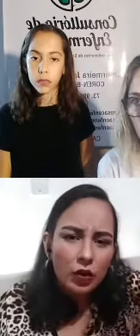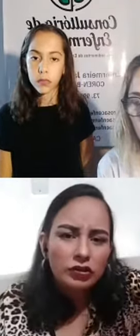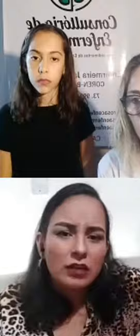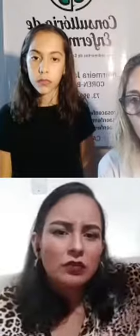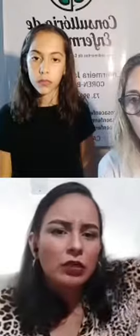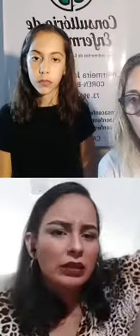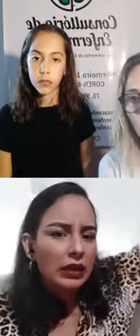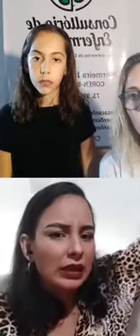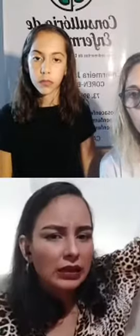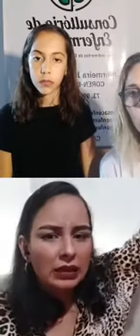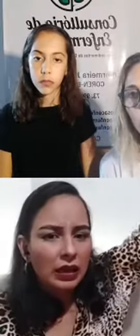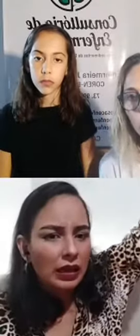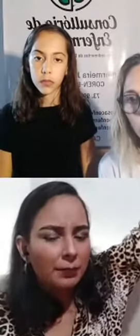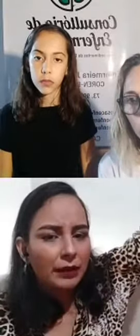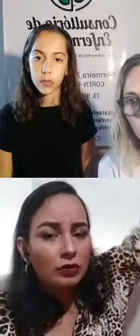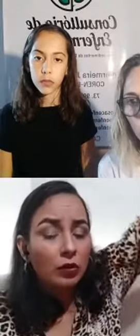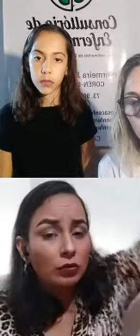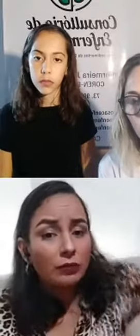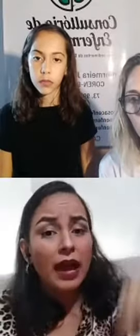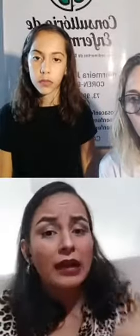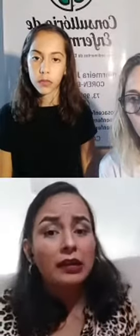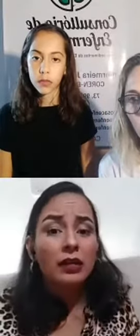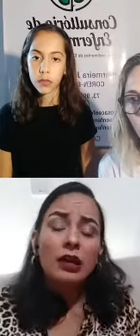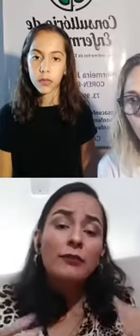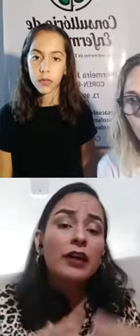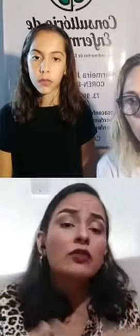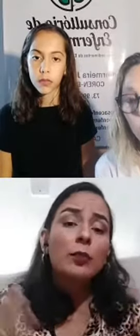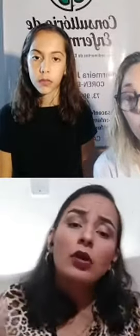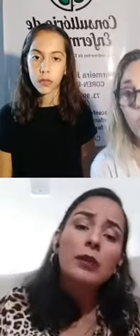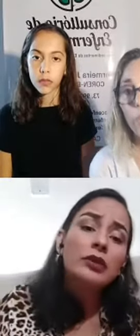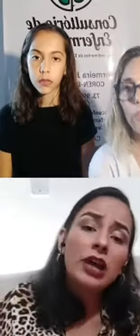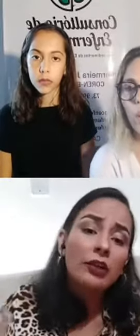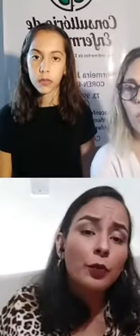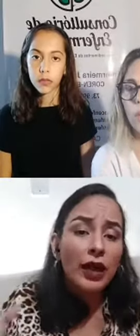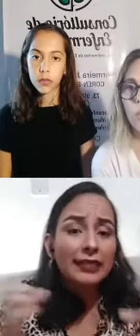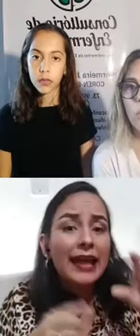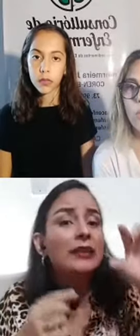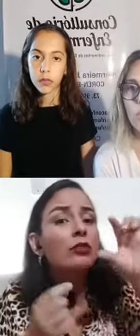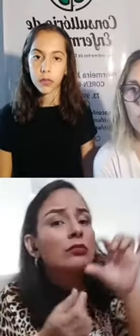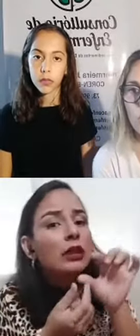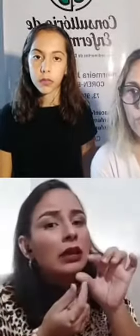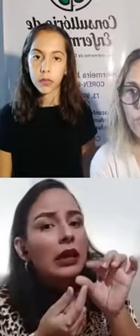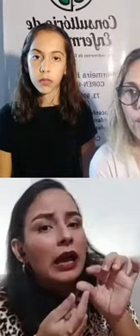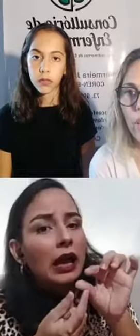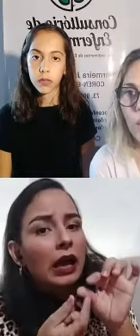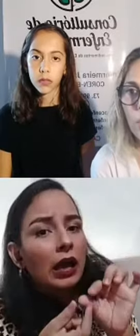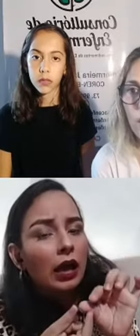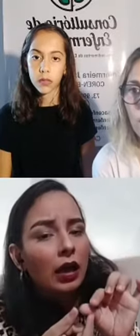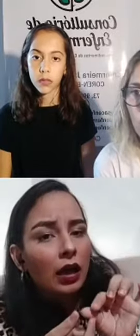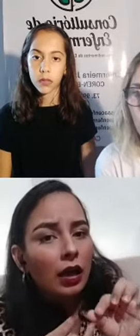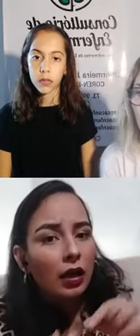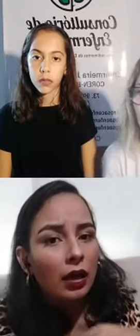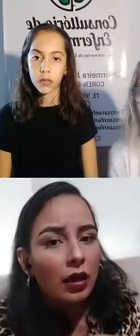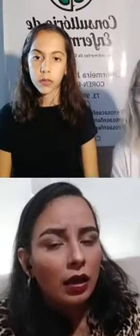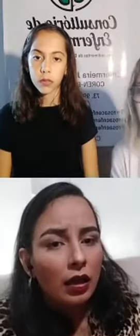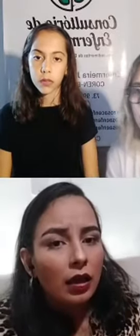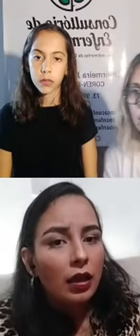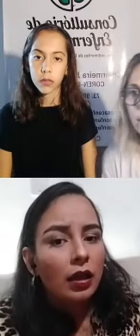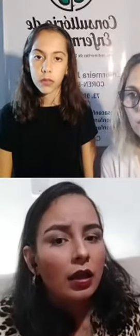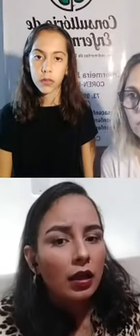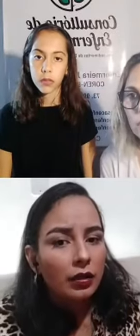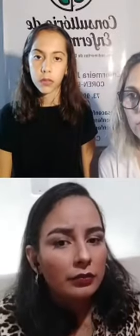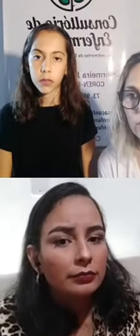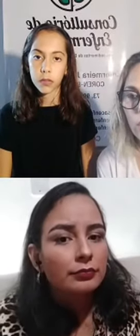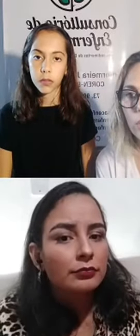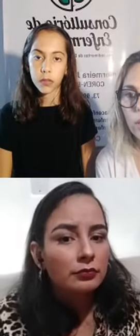Tem Costa Sul e tem a daqui, que é perto da rodoviária. E faz um programa de rádio, porque até que não... Estúdio FM e a outra é a